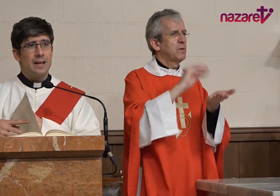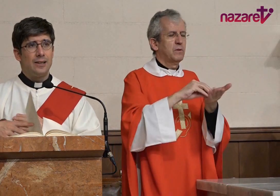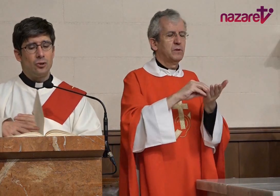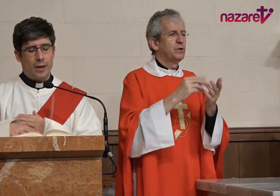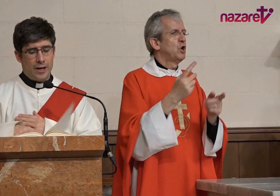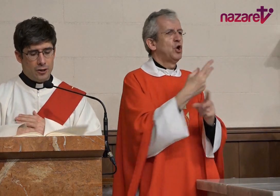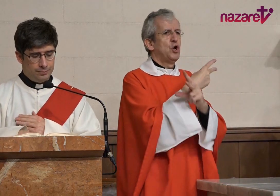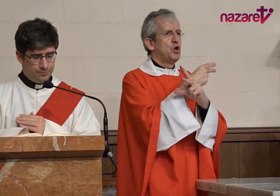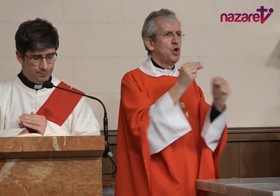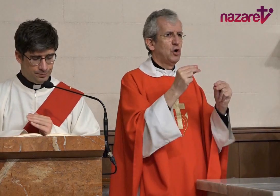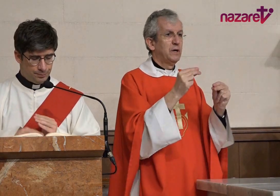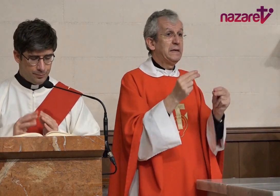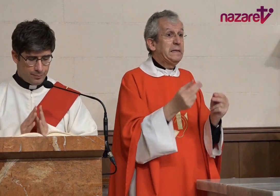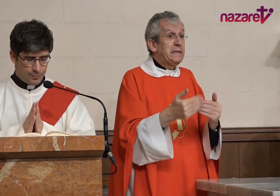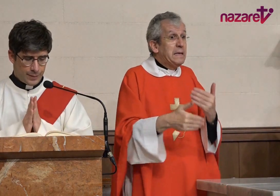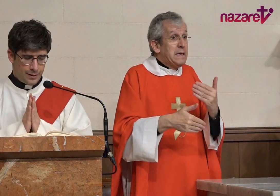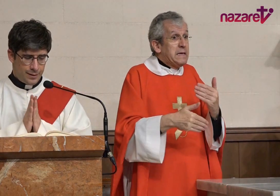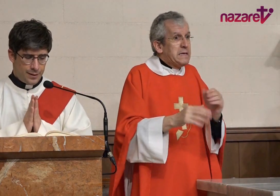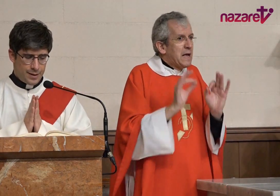enseguida cantó un gallo.